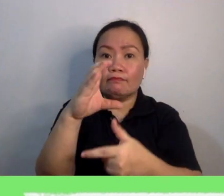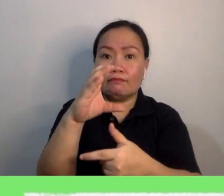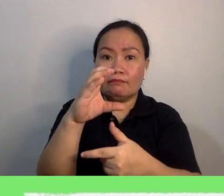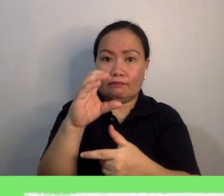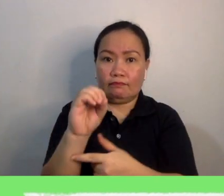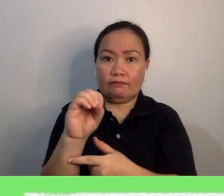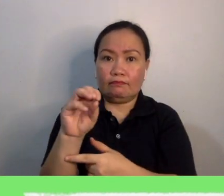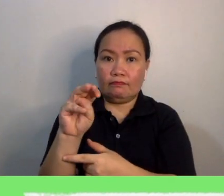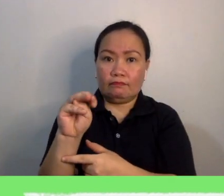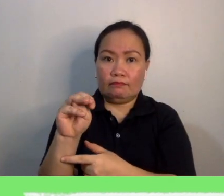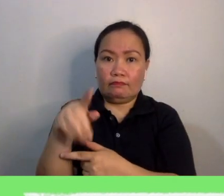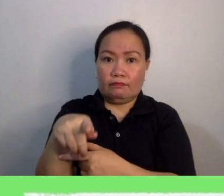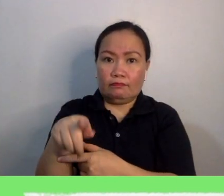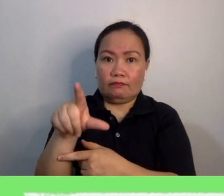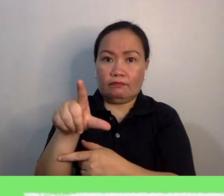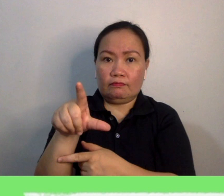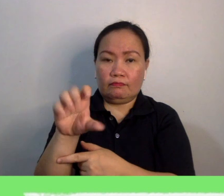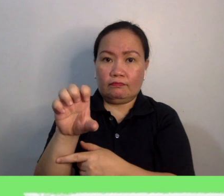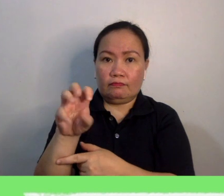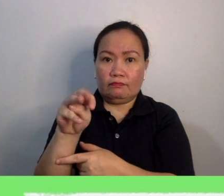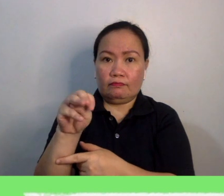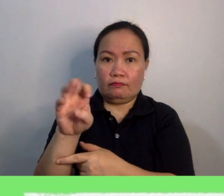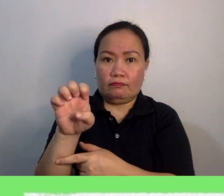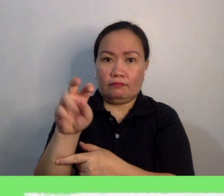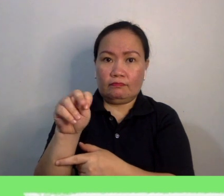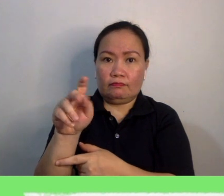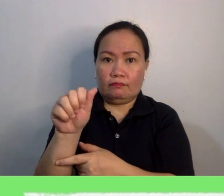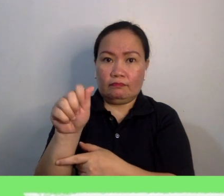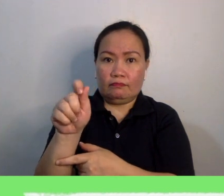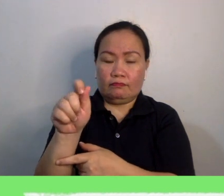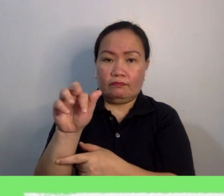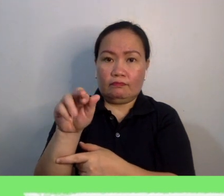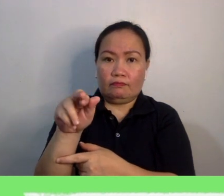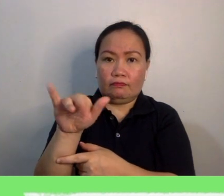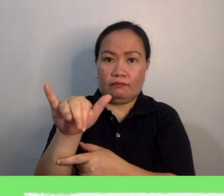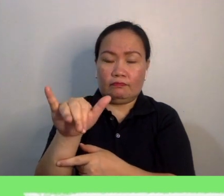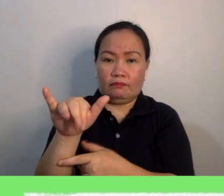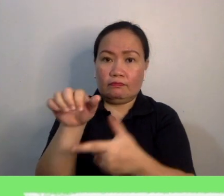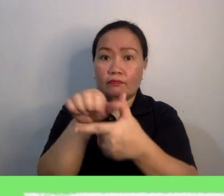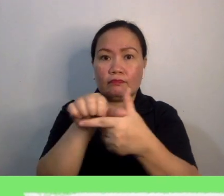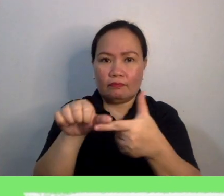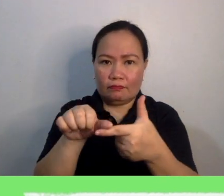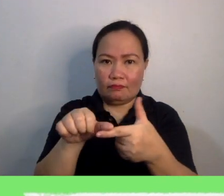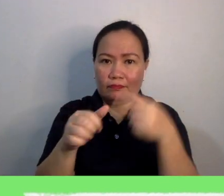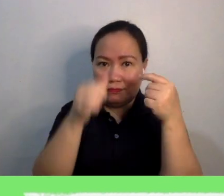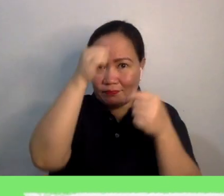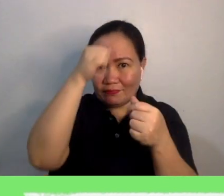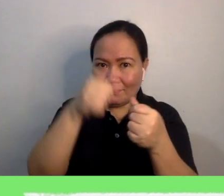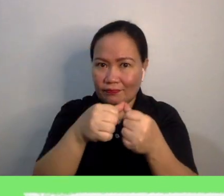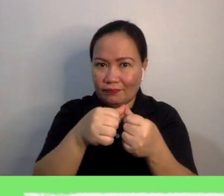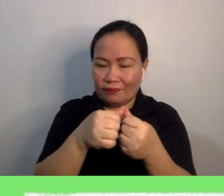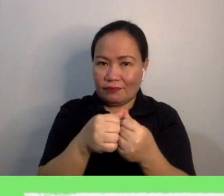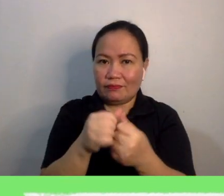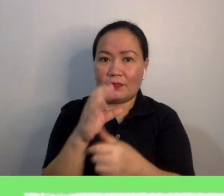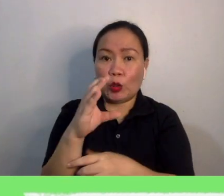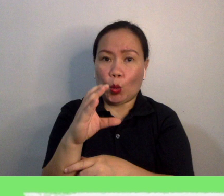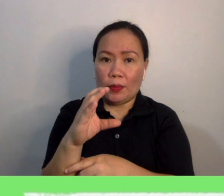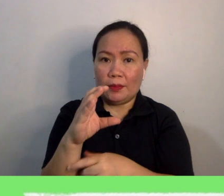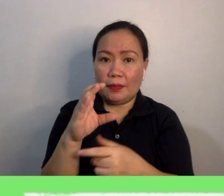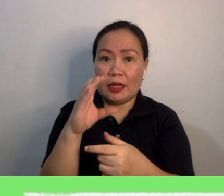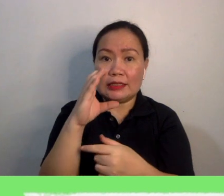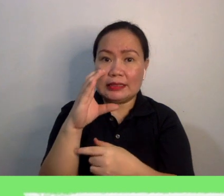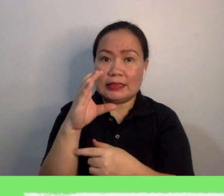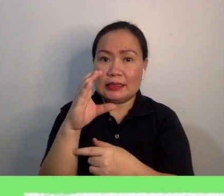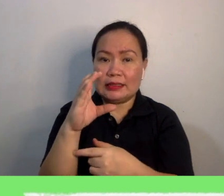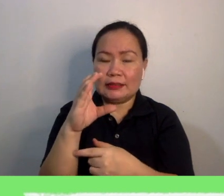angles. Okay? So angle ADB and angle BDC are complementary angles.